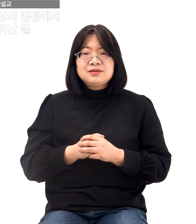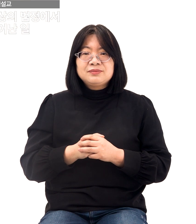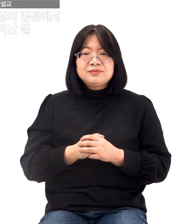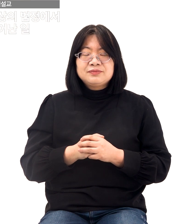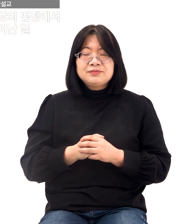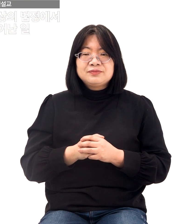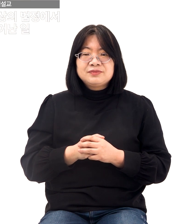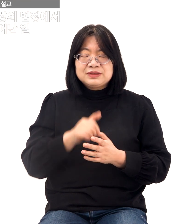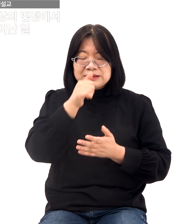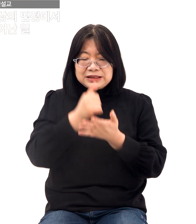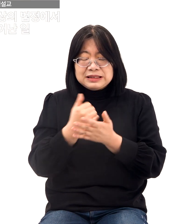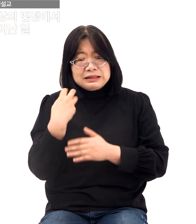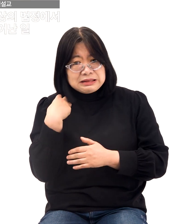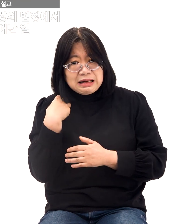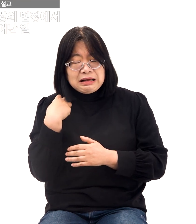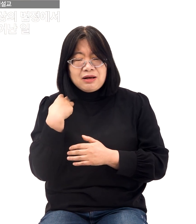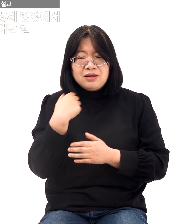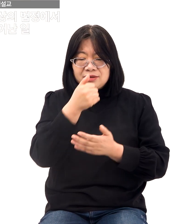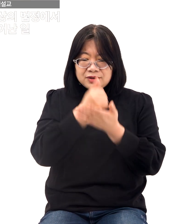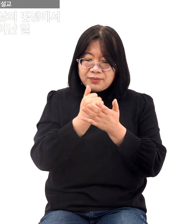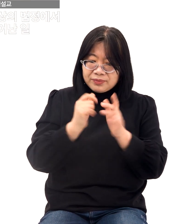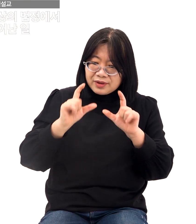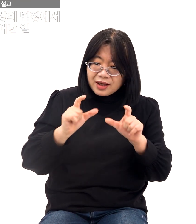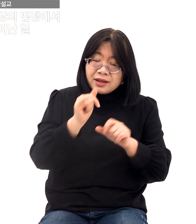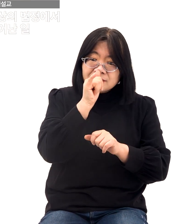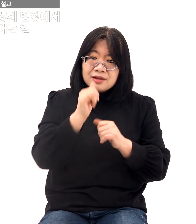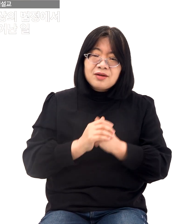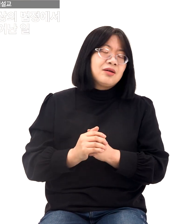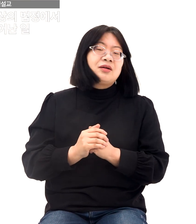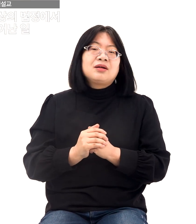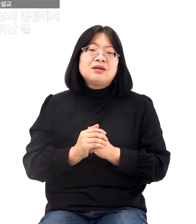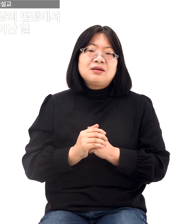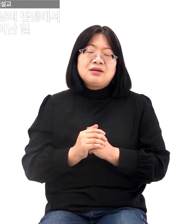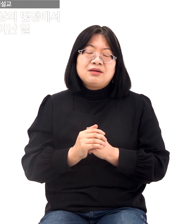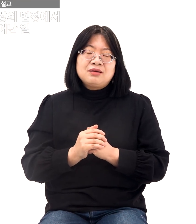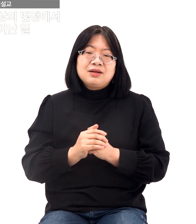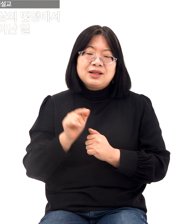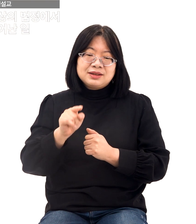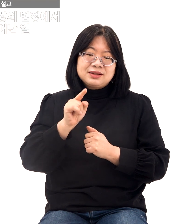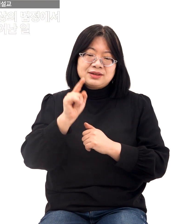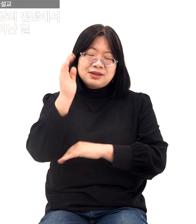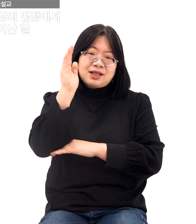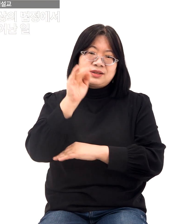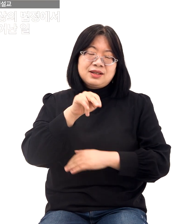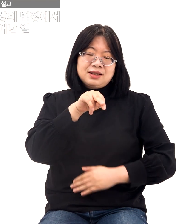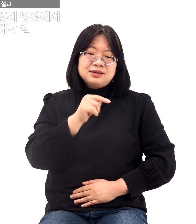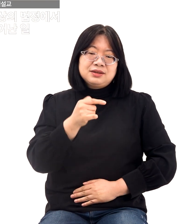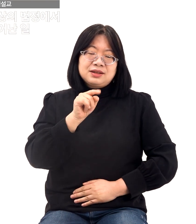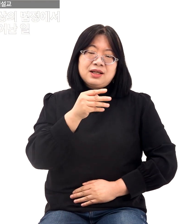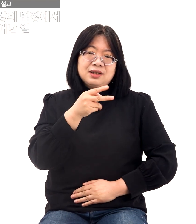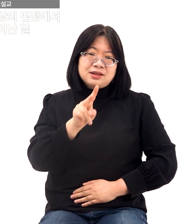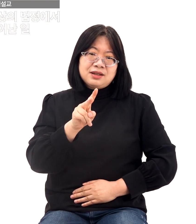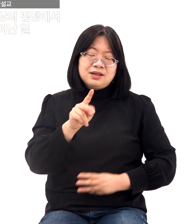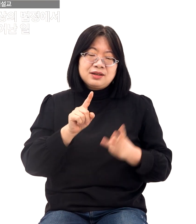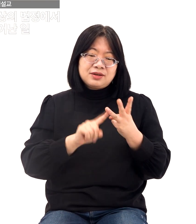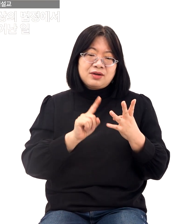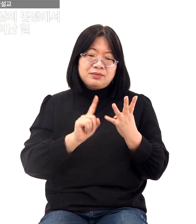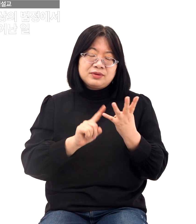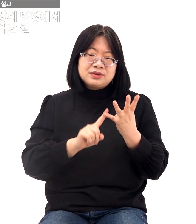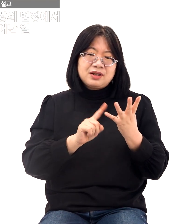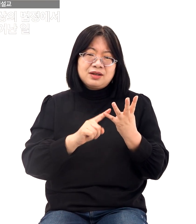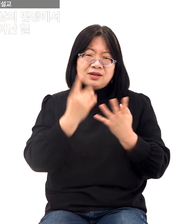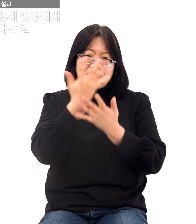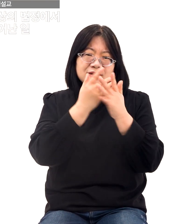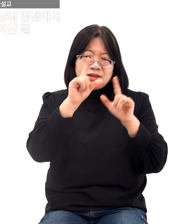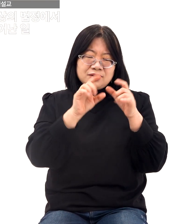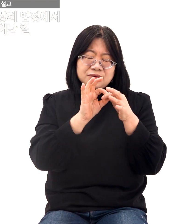자책감과 정죄감이 있어요. 그럼 이 이야기를 스가랴가 네 번째 환상을 통해서 왜 하느냐, 그걸